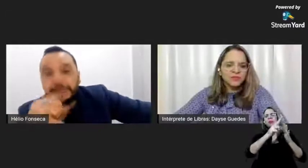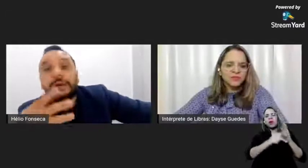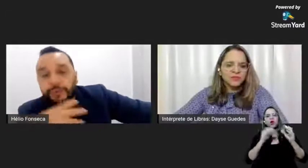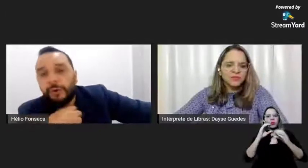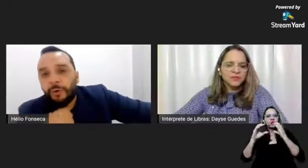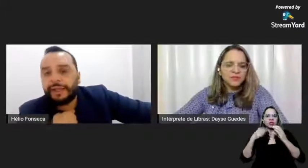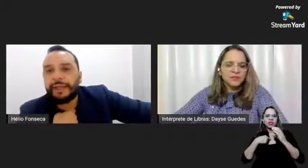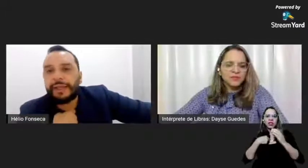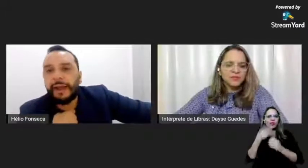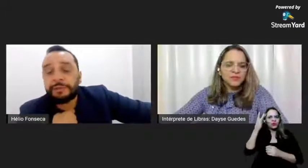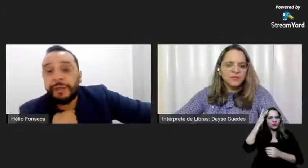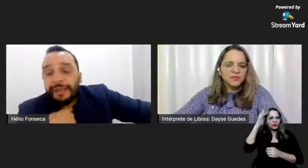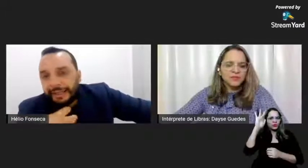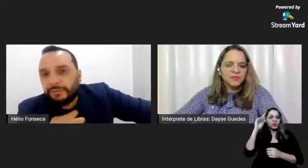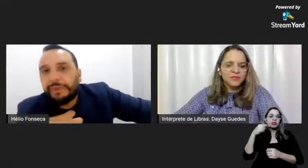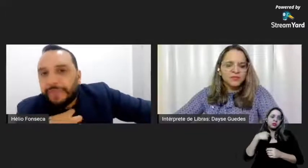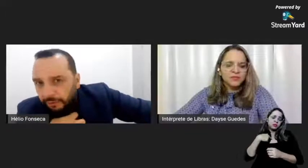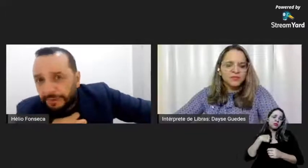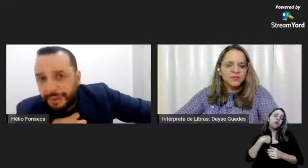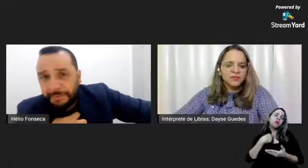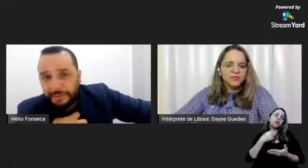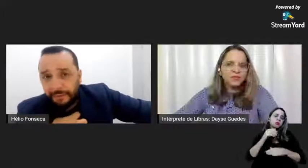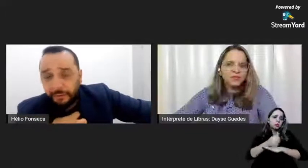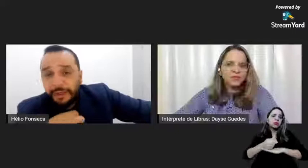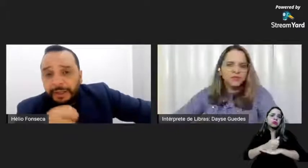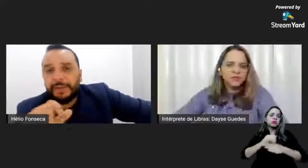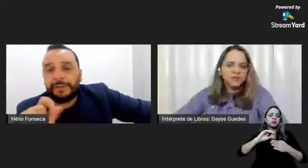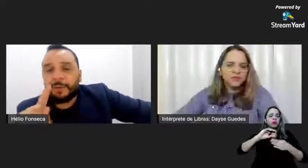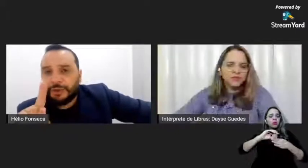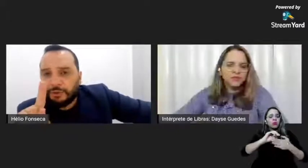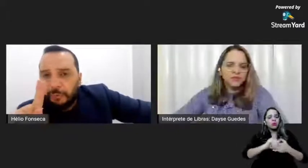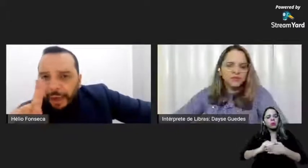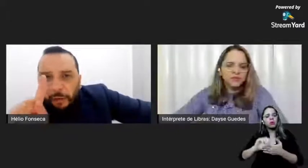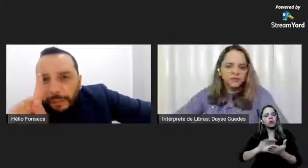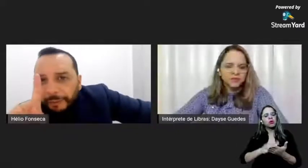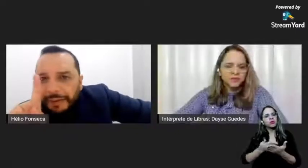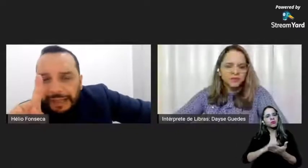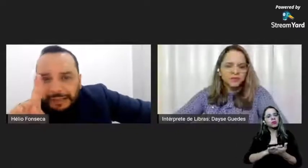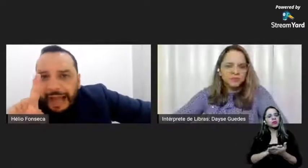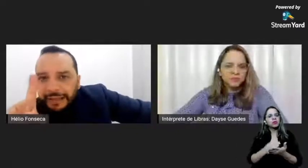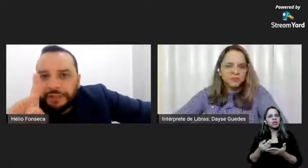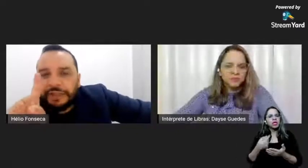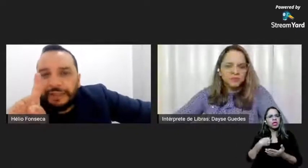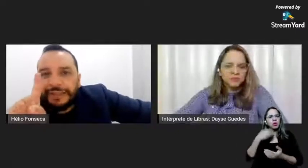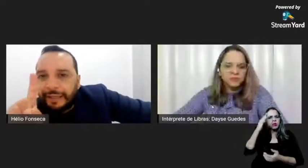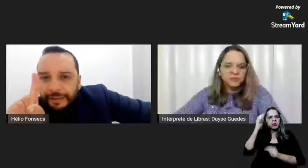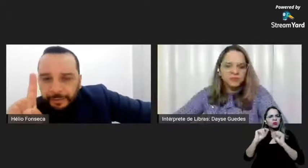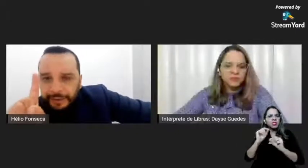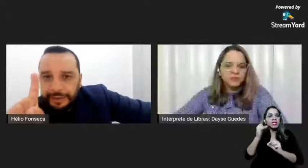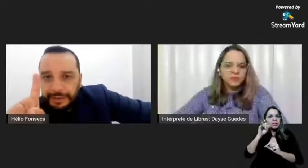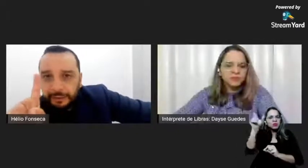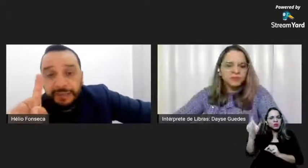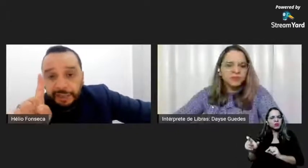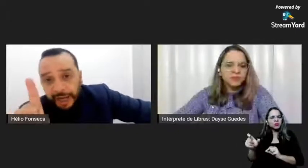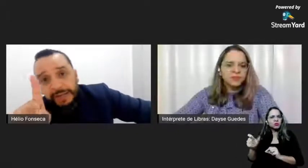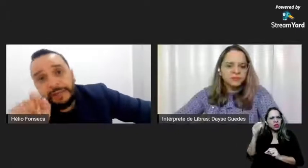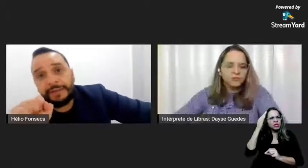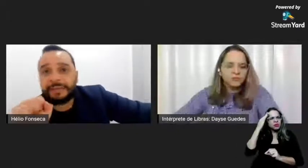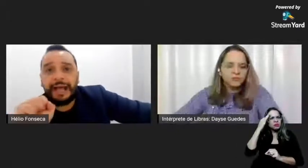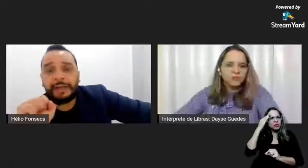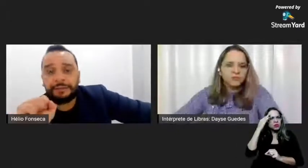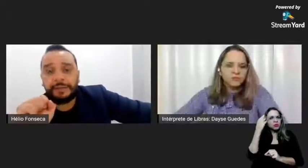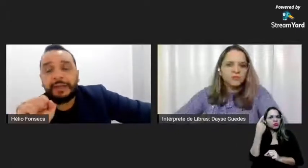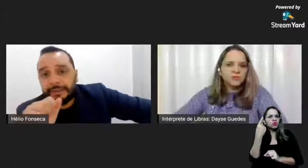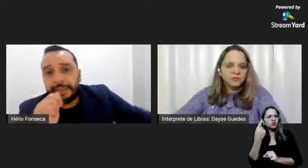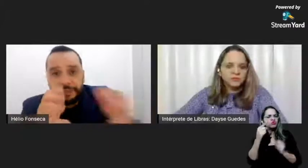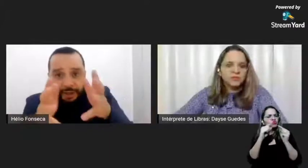sei. E eu sou um guia-intérprete. Então, na minha concepção, se a pessoa souber uma modalidade de guia-interpretação, seja ela